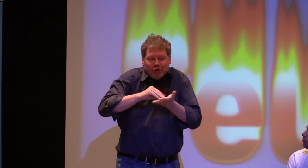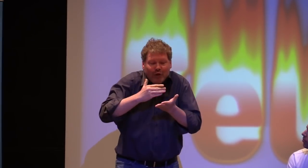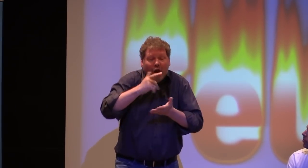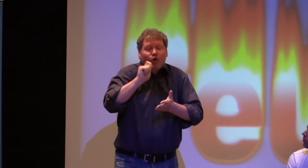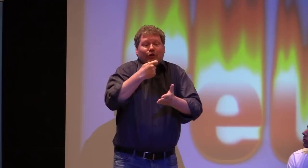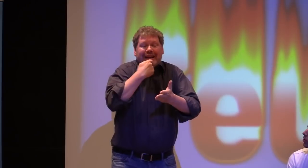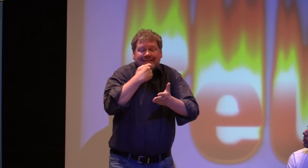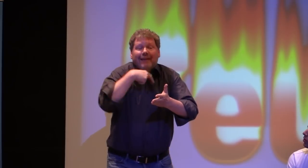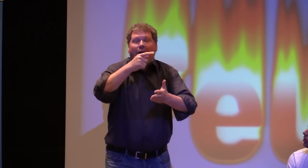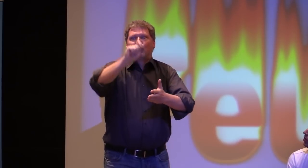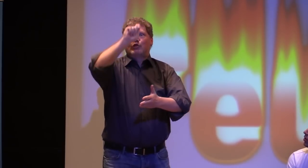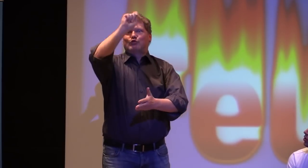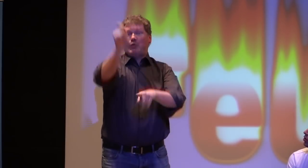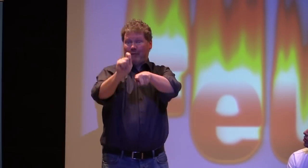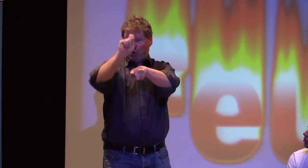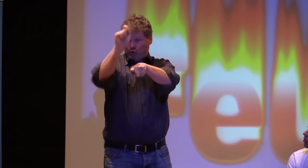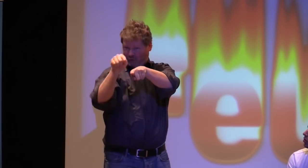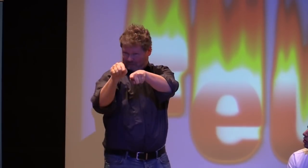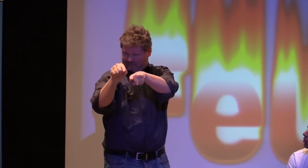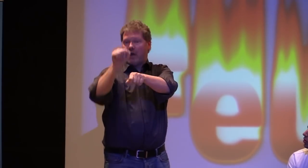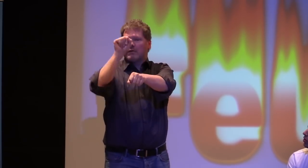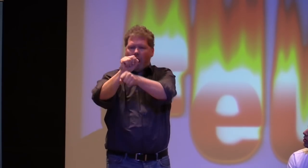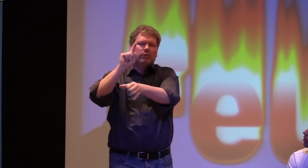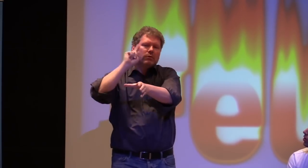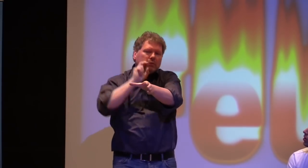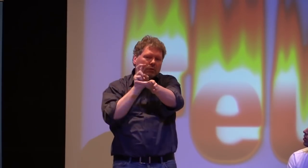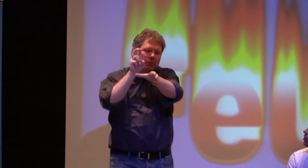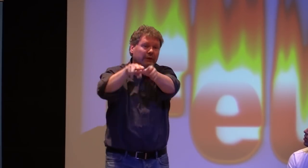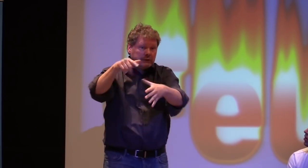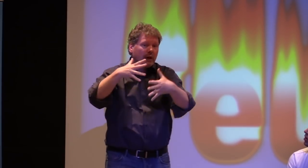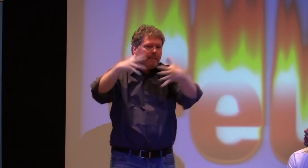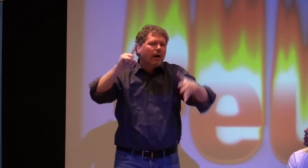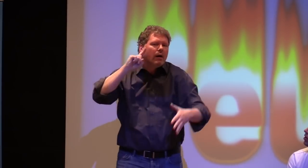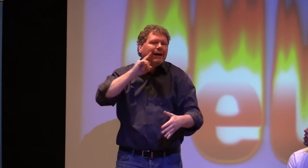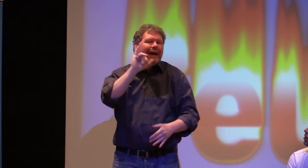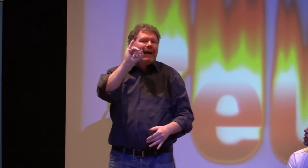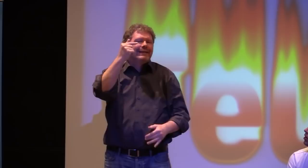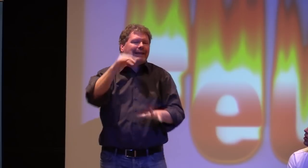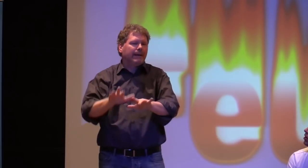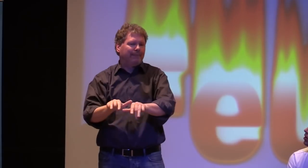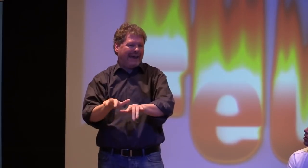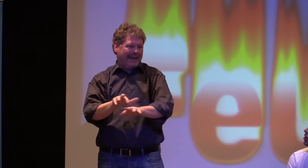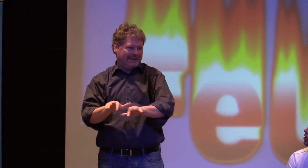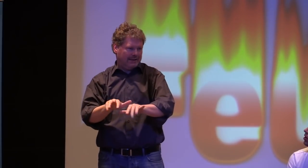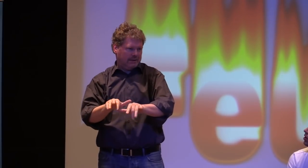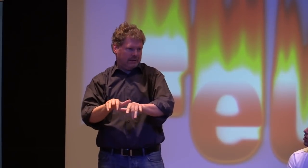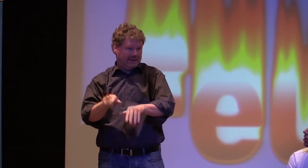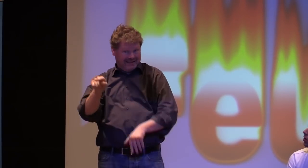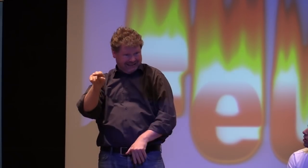war ja zu meiner Zeit damals noch gar nicht so selbstverständlich, wie es heute ist. Heute ist es ja so, man beendet die Schule mit der Abitur, im Regelfall in